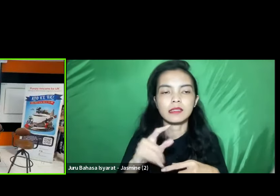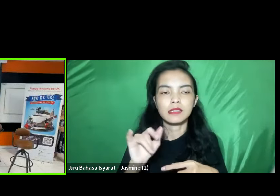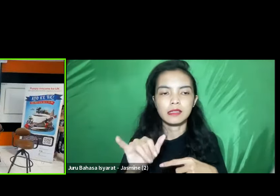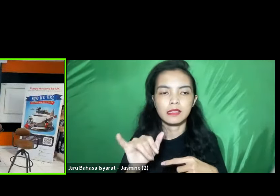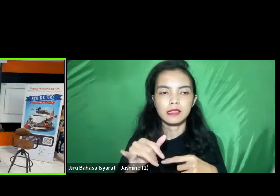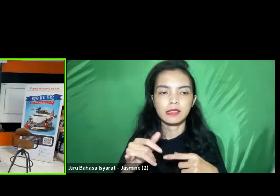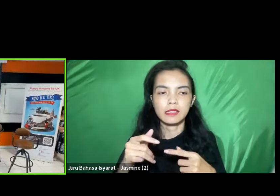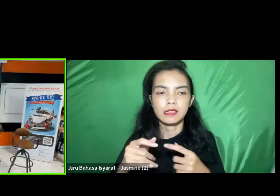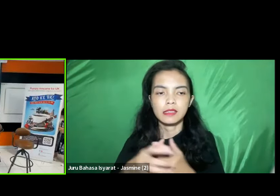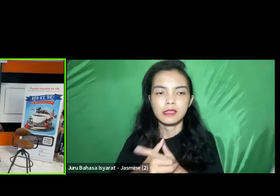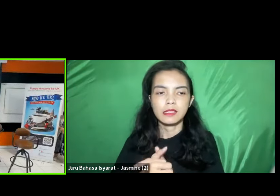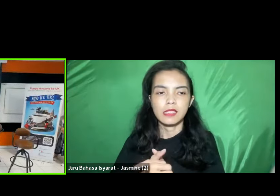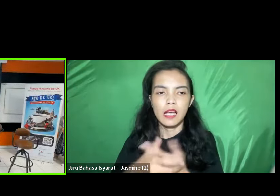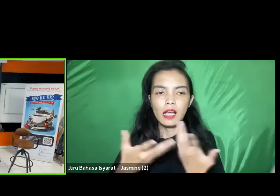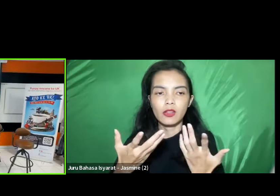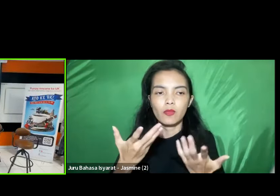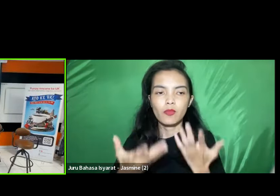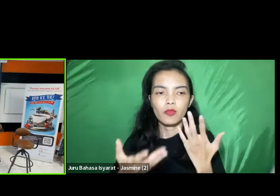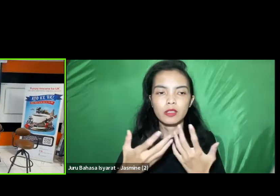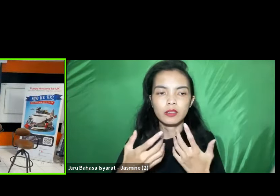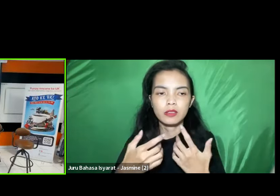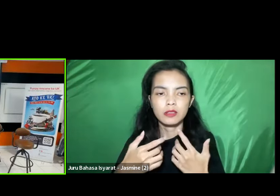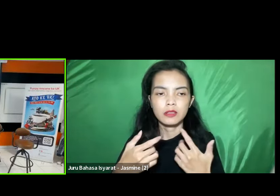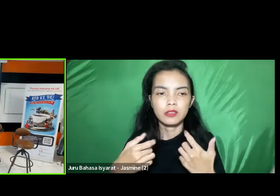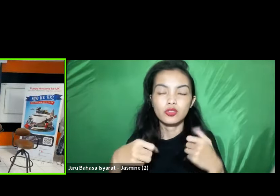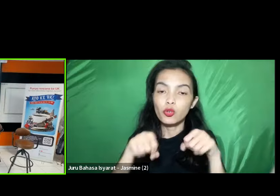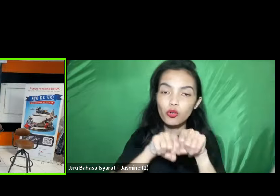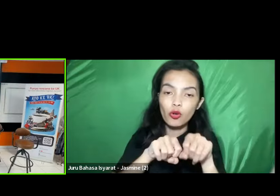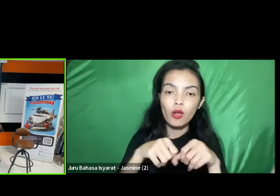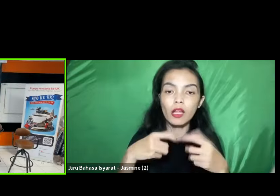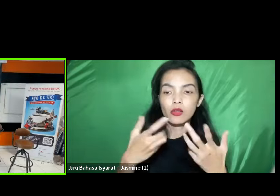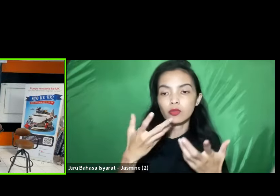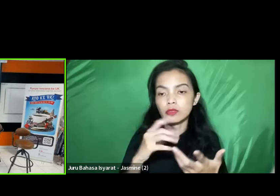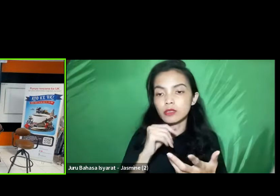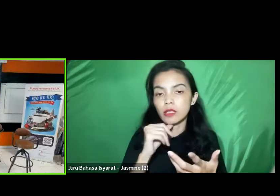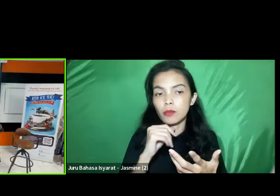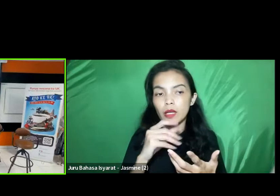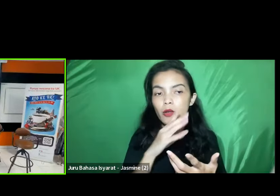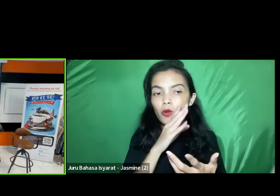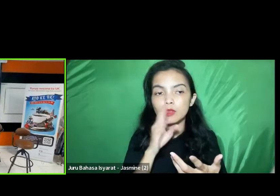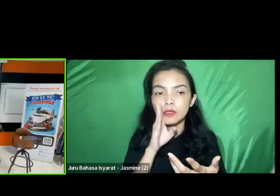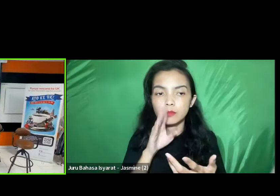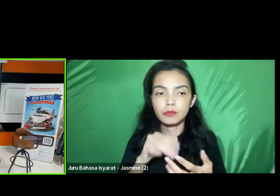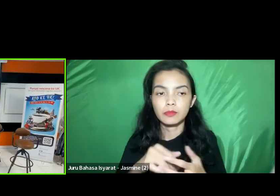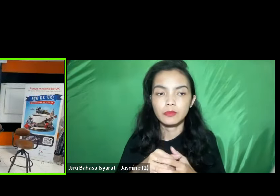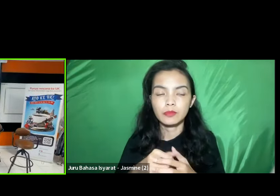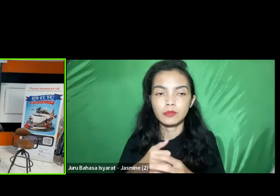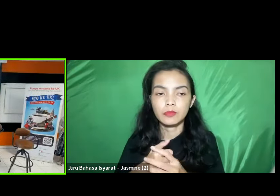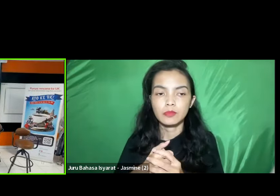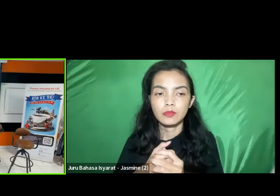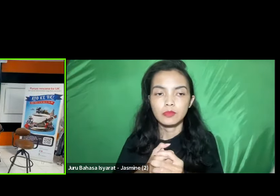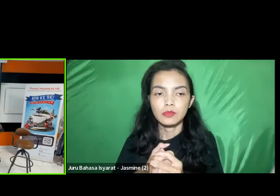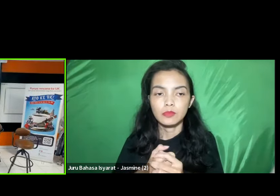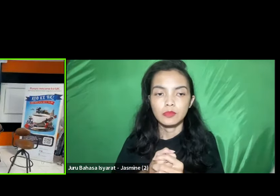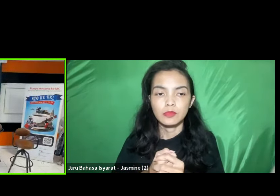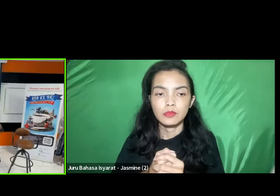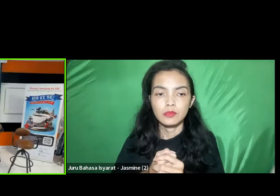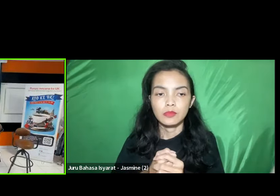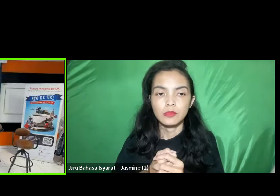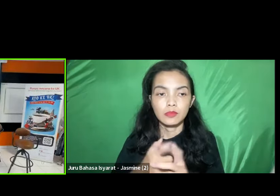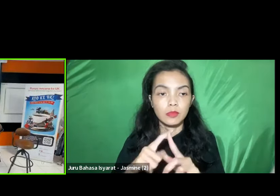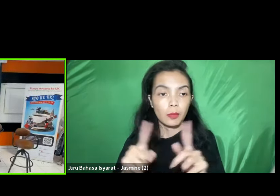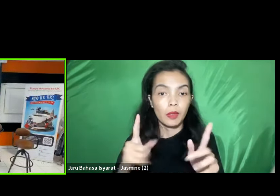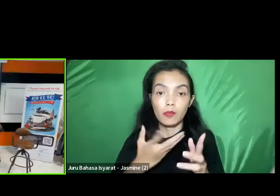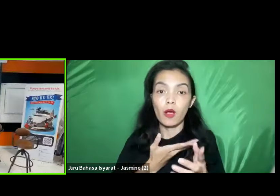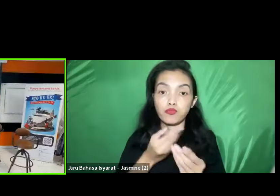jodoh gitu ya adausin gitu jadi e cuman kalau aku di sini mau ngasih tahu ke